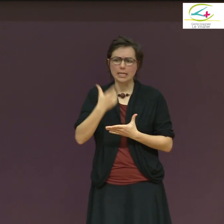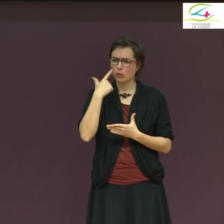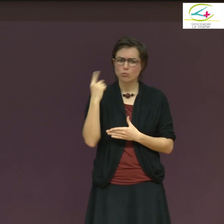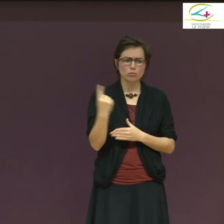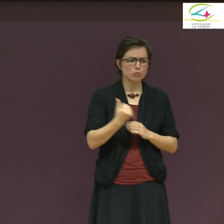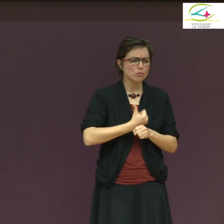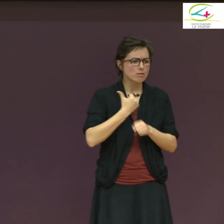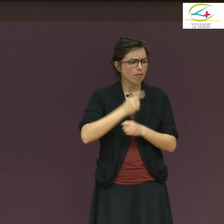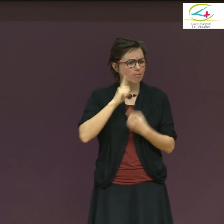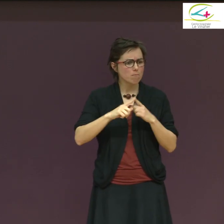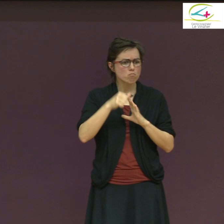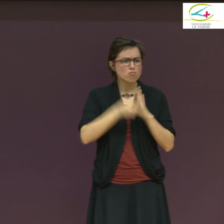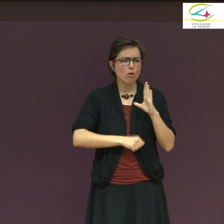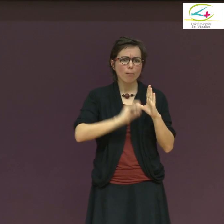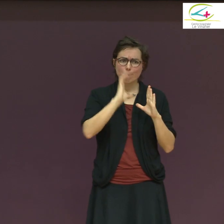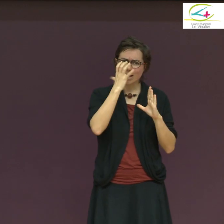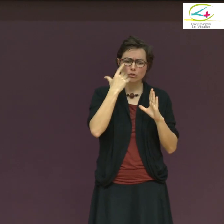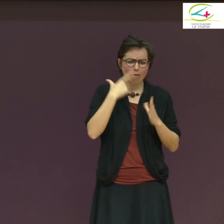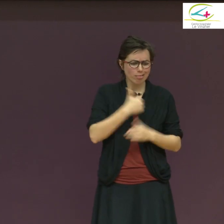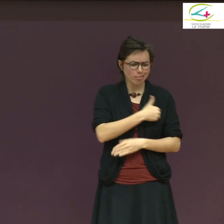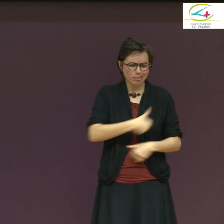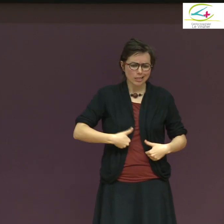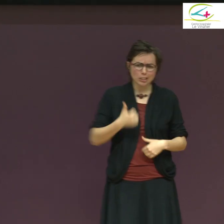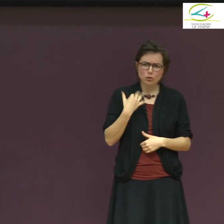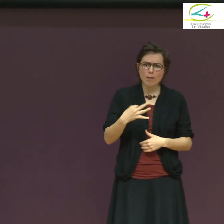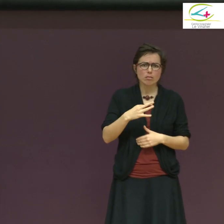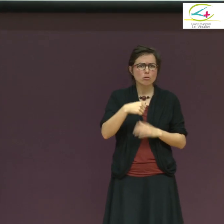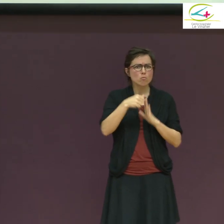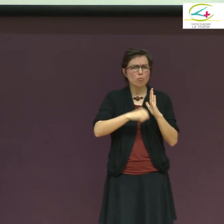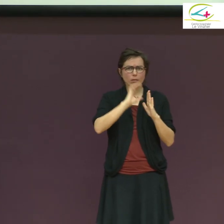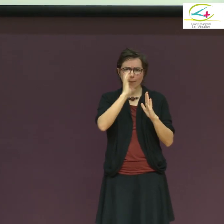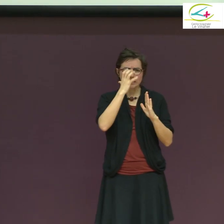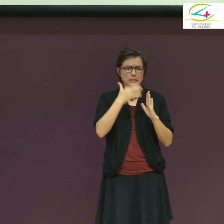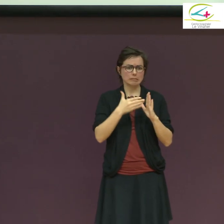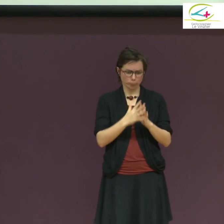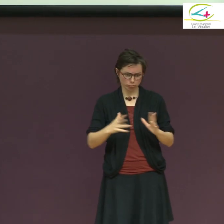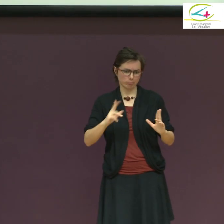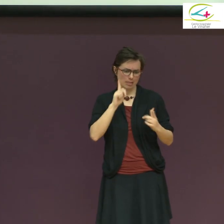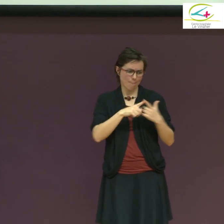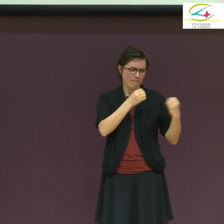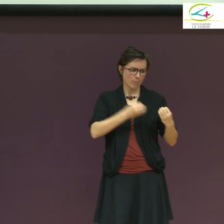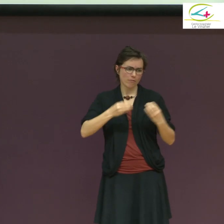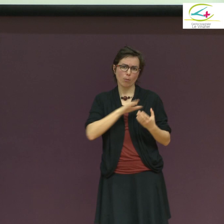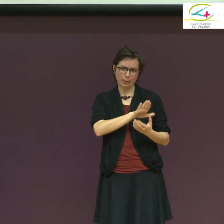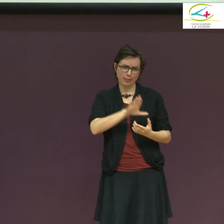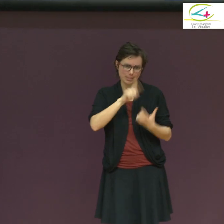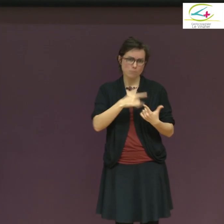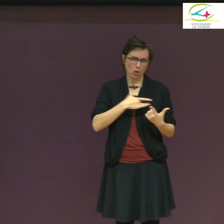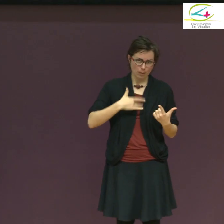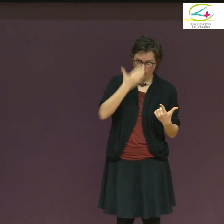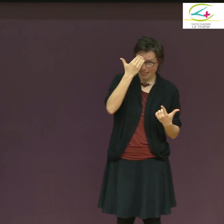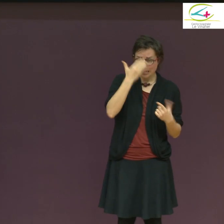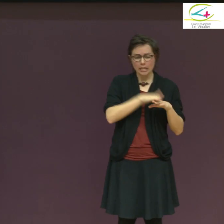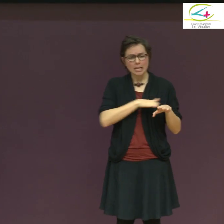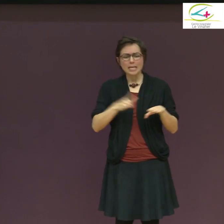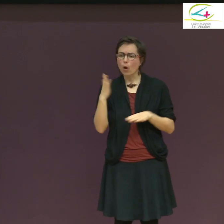la dernière semaine de mars. Donc n'hésitez pas aussi à vous renseigner, il y a plein de choses qui sont faites là-dessus. C'est une première parenthèse, et je voulais revenir aussi sur quelque chose qui a été dit tout à l'heure, que tu